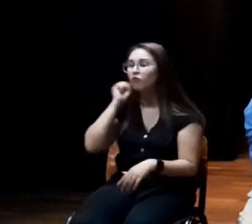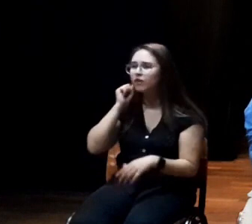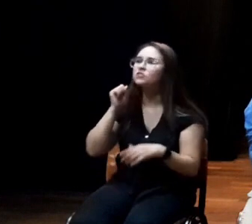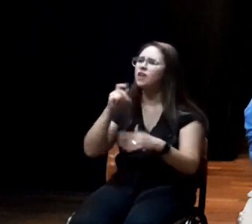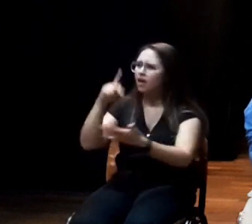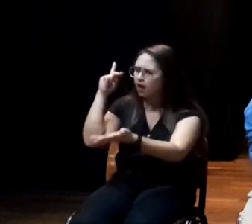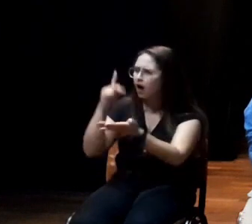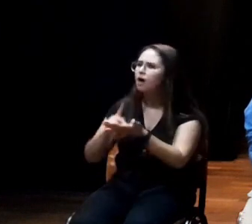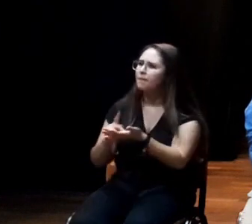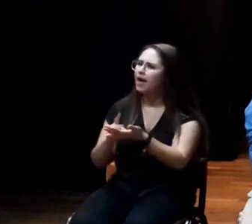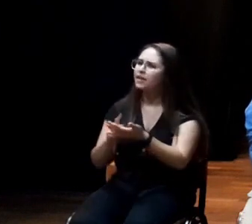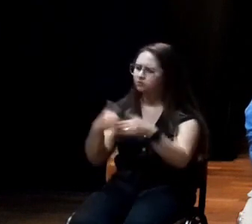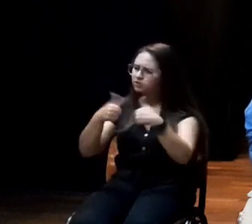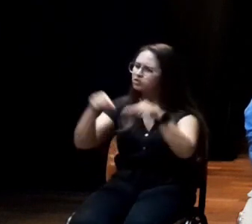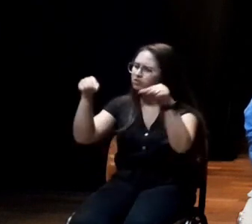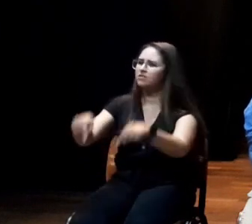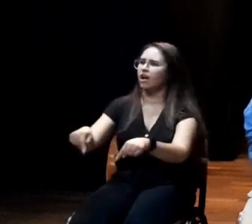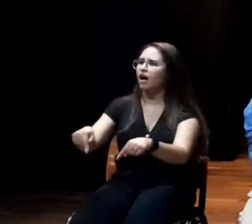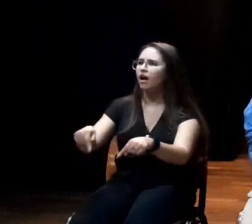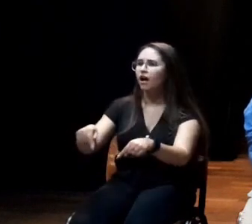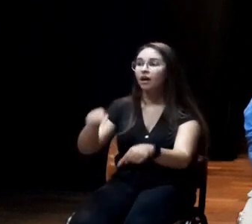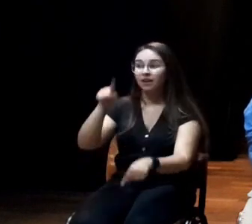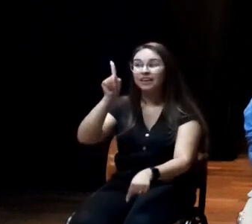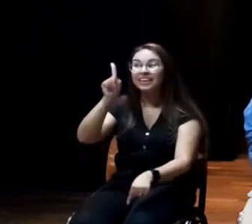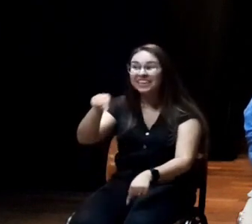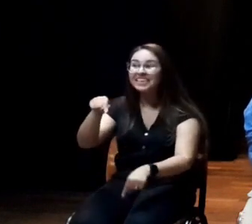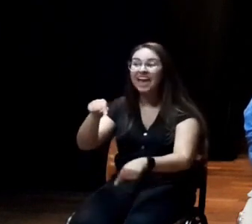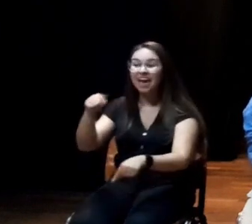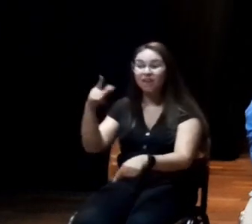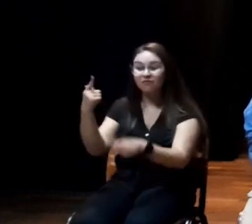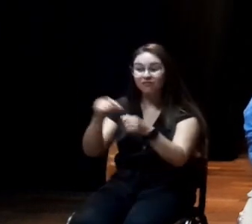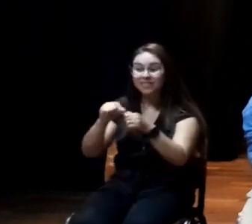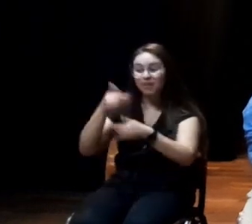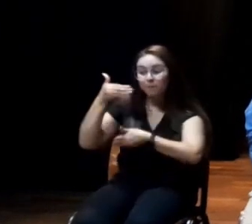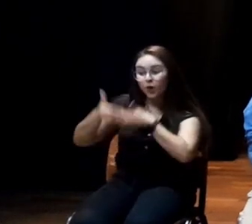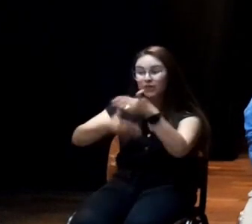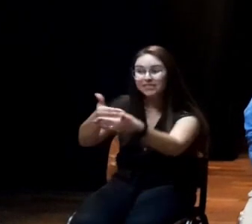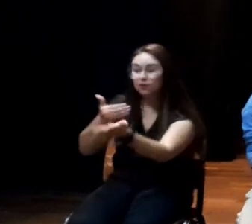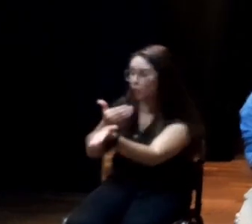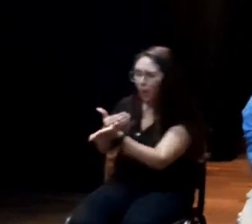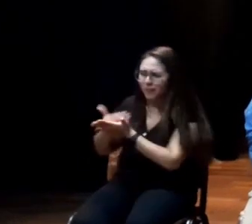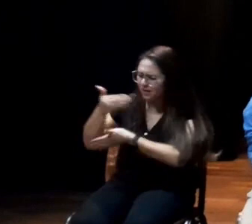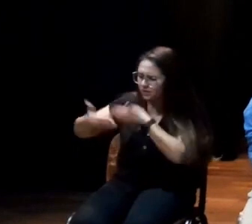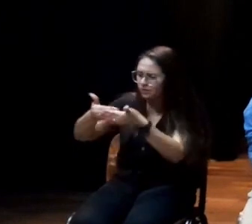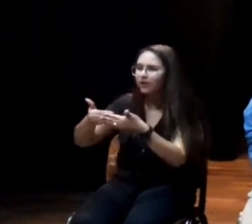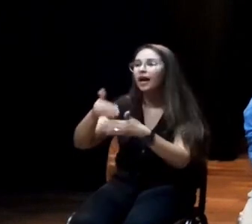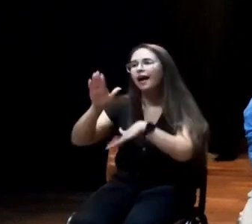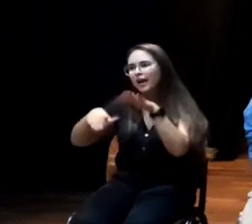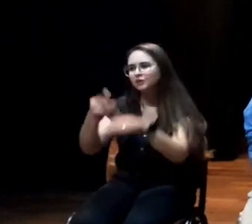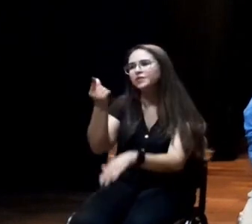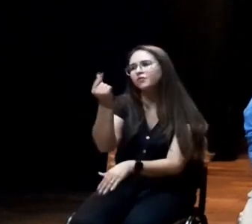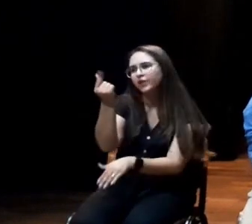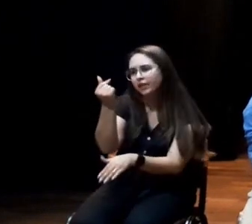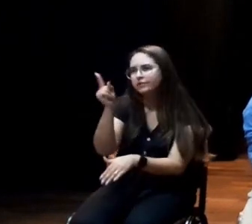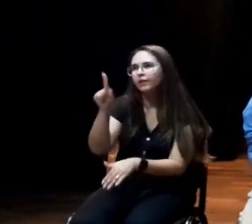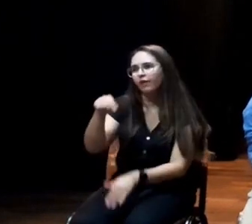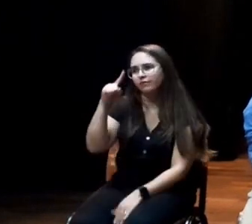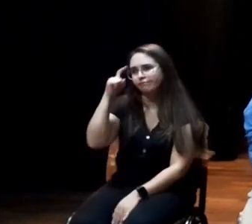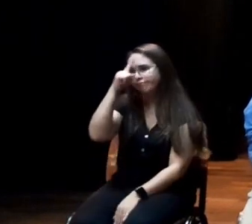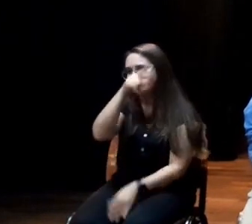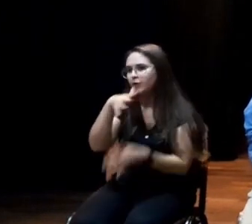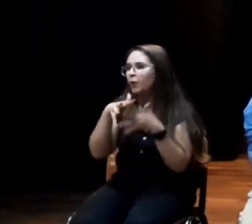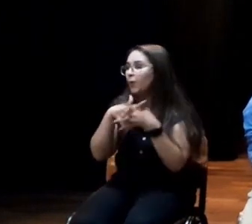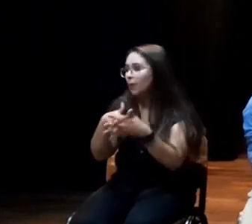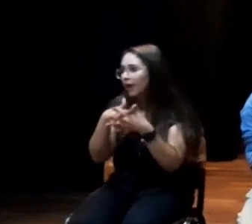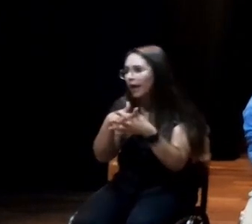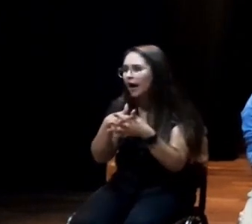nos colocarmos em função disso, assim. E aí inserir isso no nosso processo. Enfim, que financeiramente às vezes é complicado e tudo mais, mas é